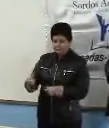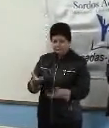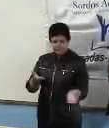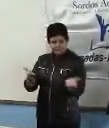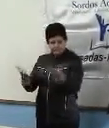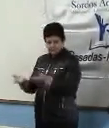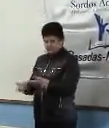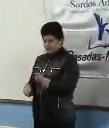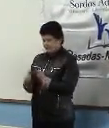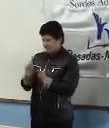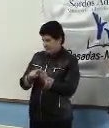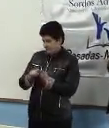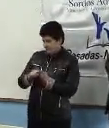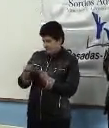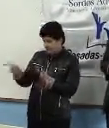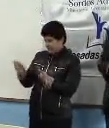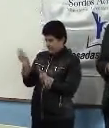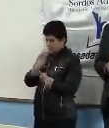Está con nosotros Belén,